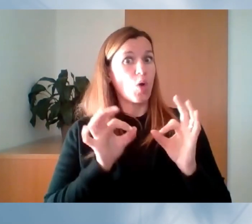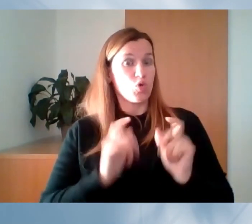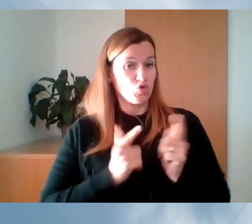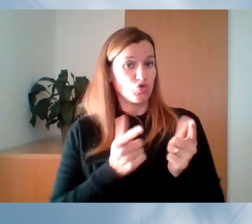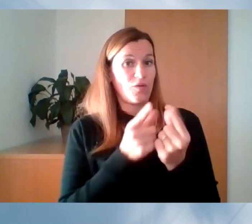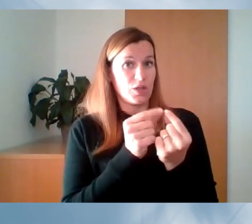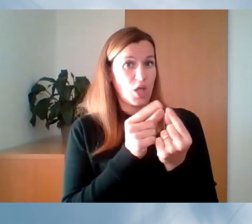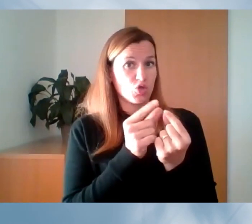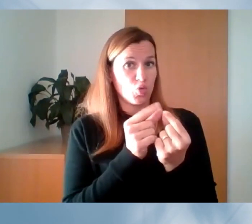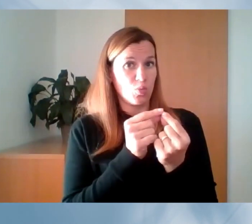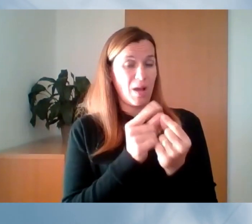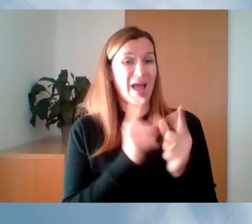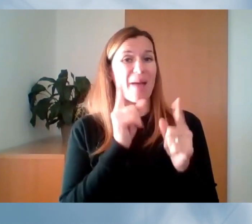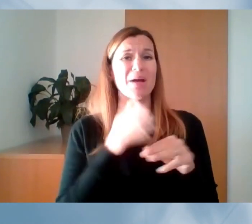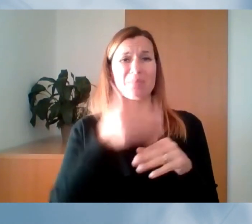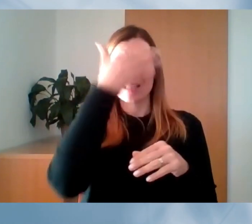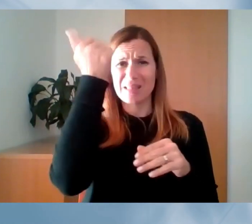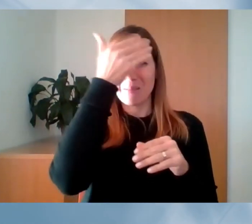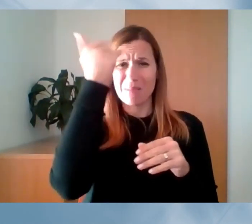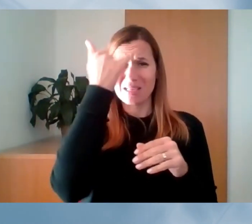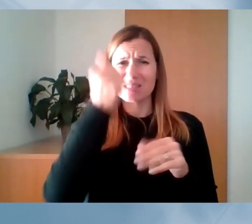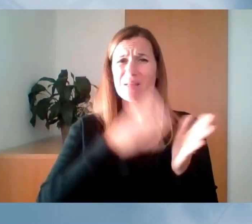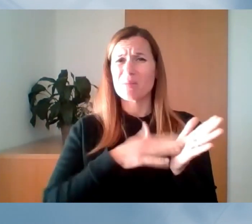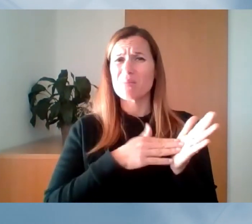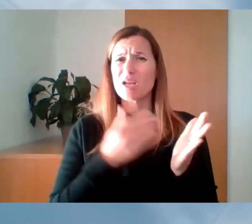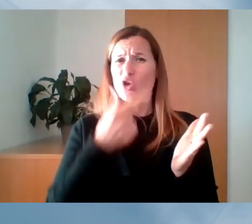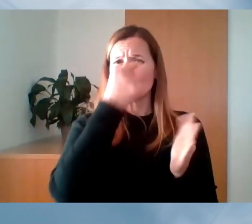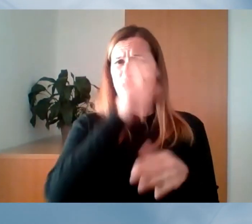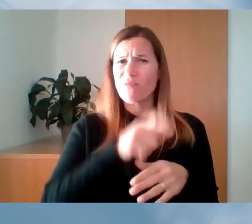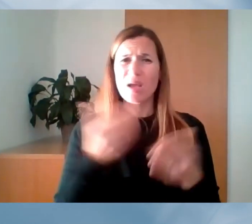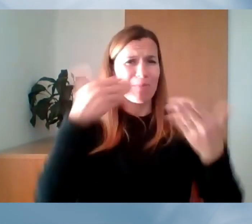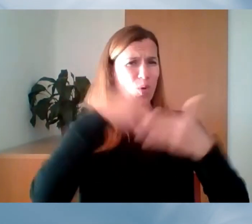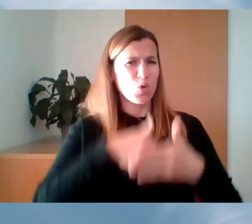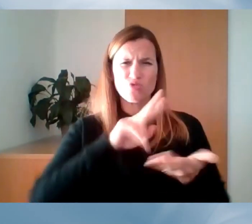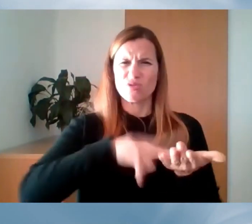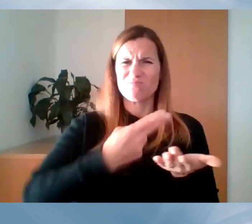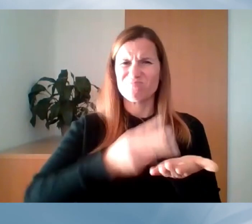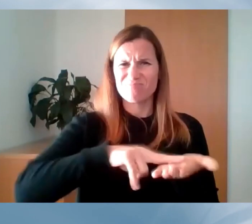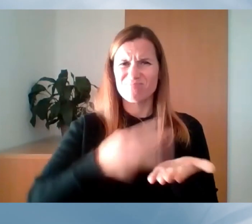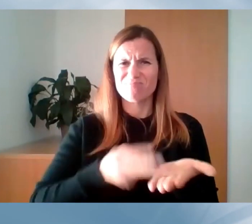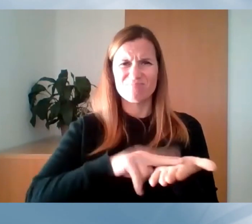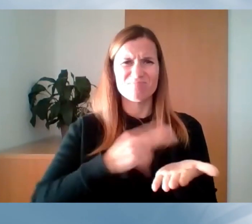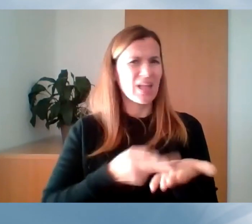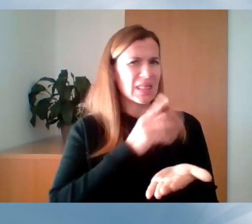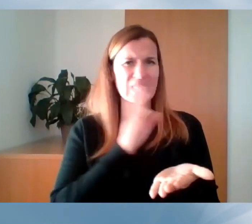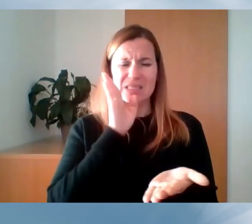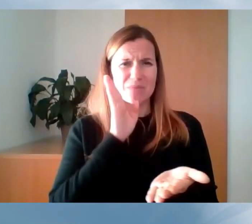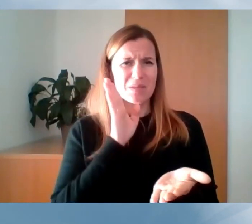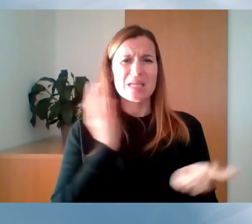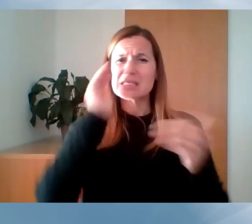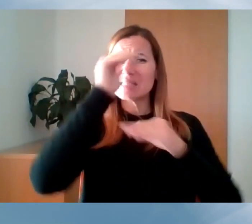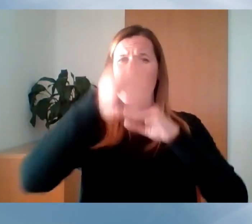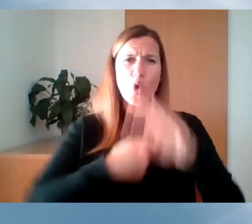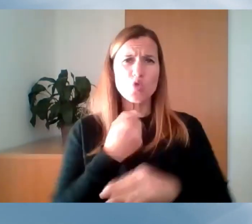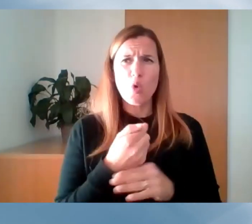in dobro živita. Vendar pa pri demenci recimo človek po noči ne spi, zlasti v enem obdobju,